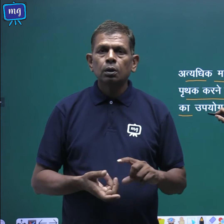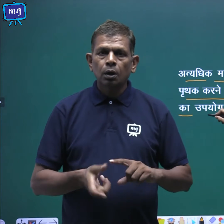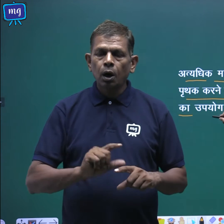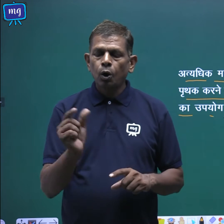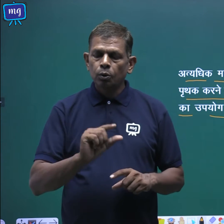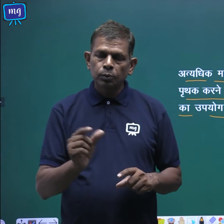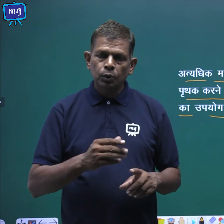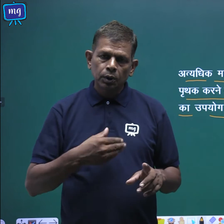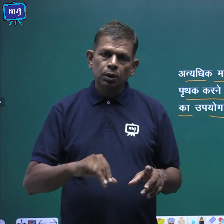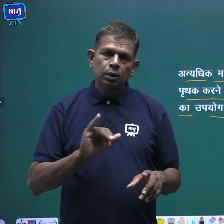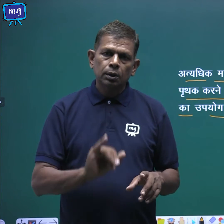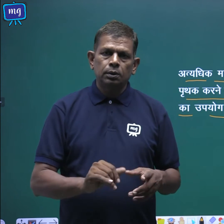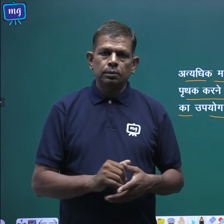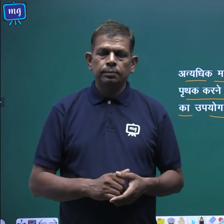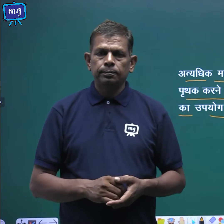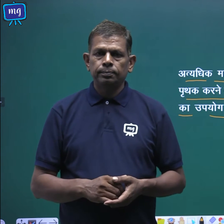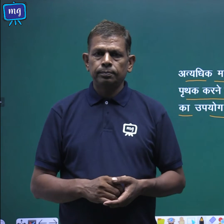उपयोग किया जाता है।